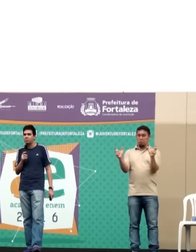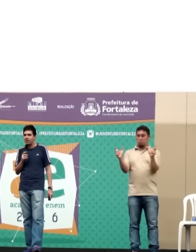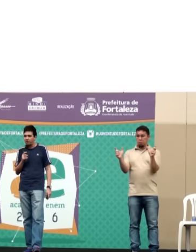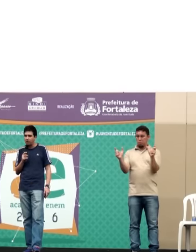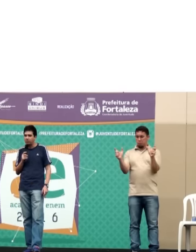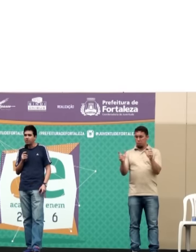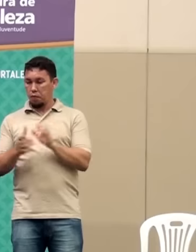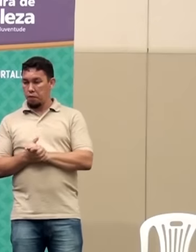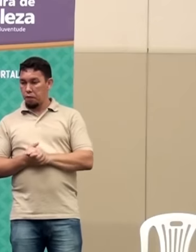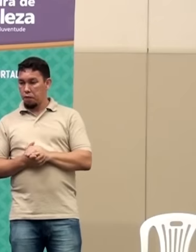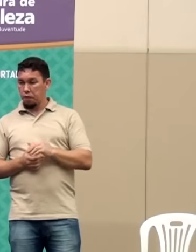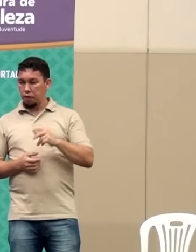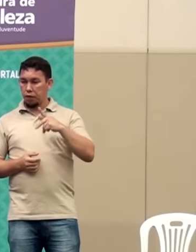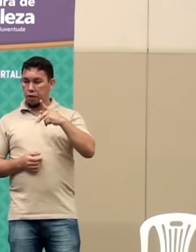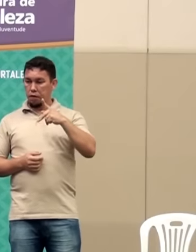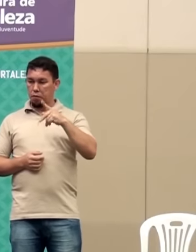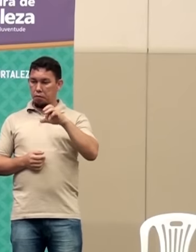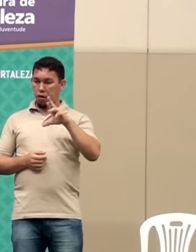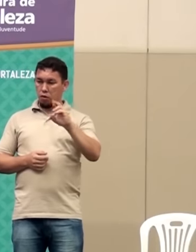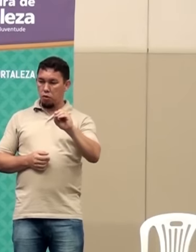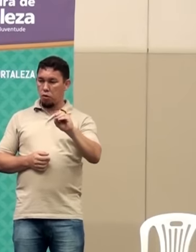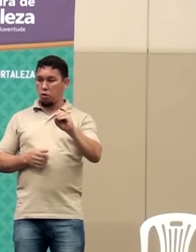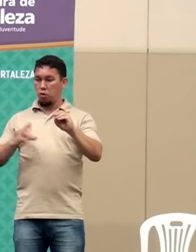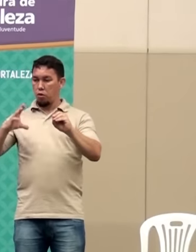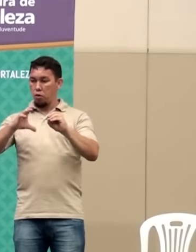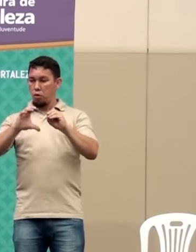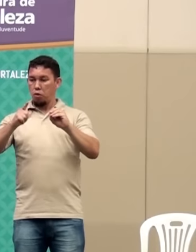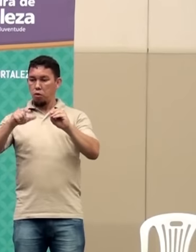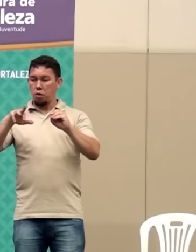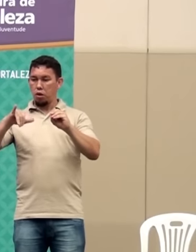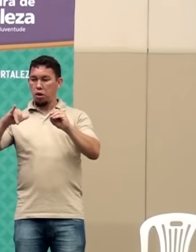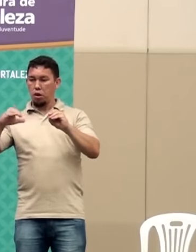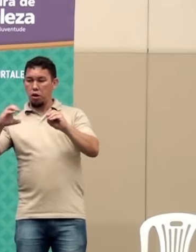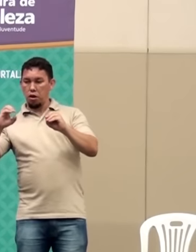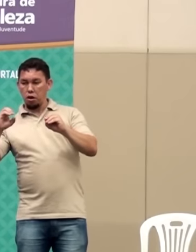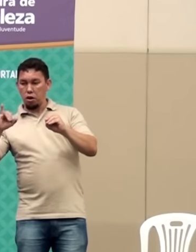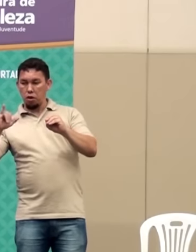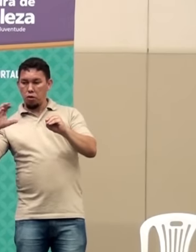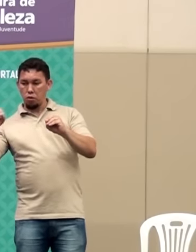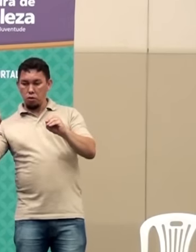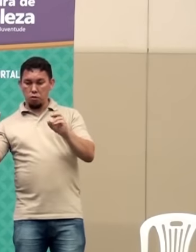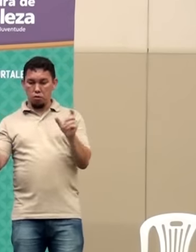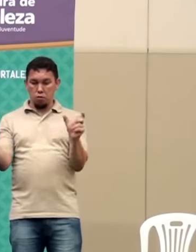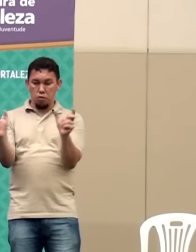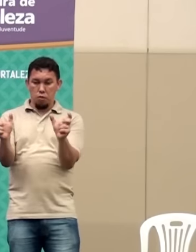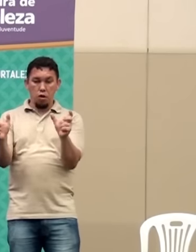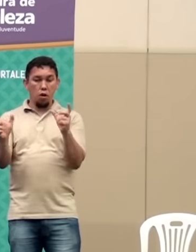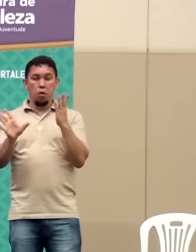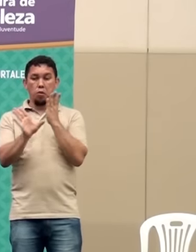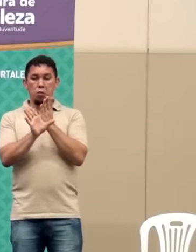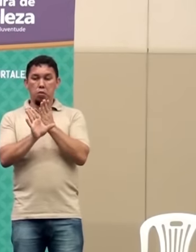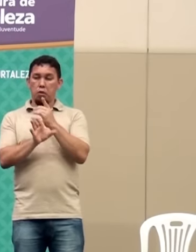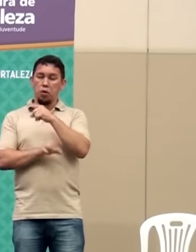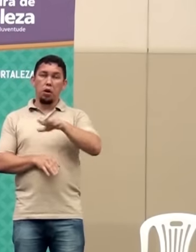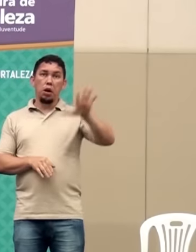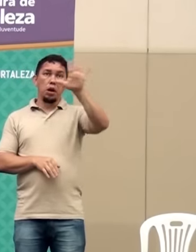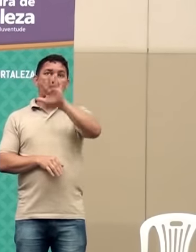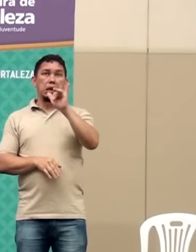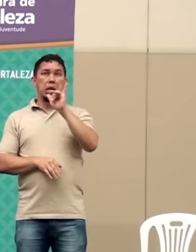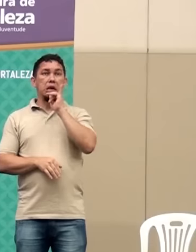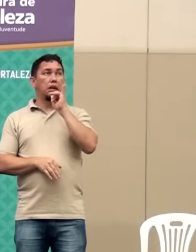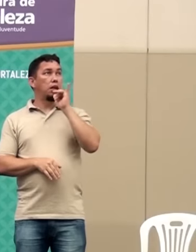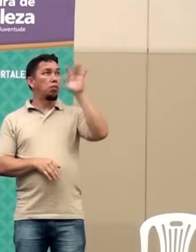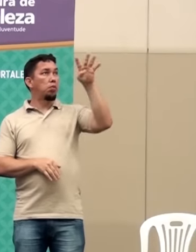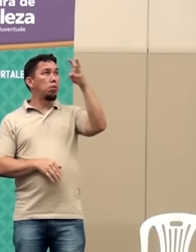é o ácido perclórico. É legal esses quatro exemplos porque eles conseguem abranger tudo que pode aparecer naquela